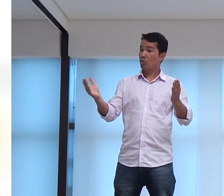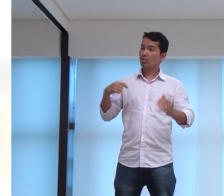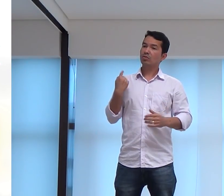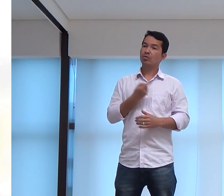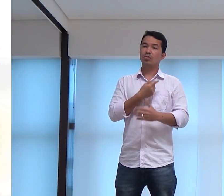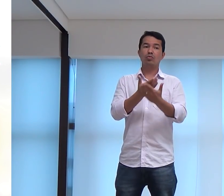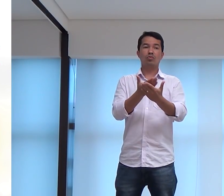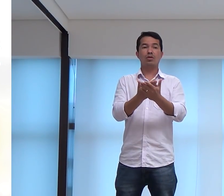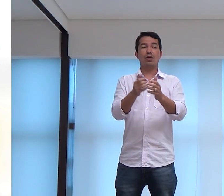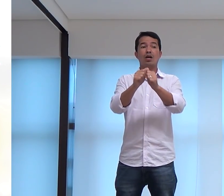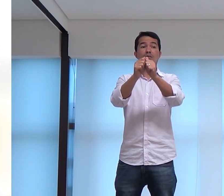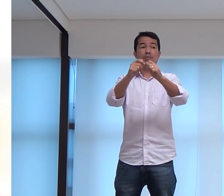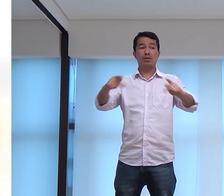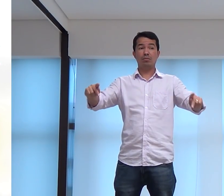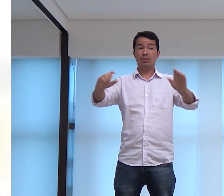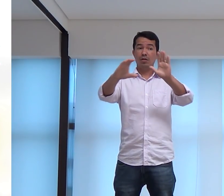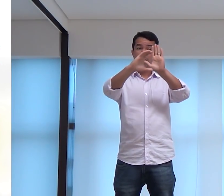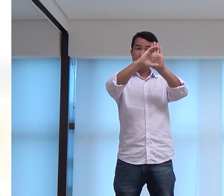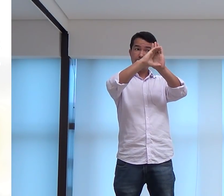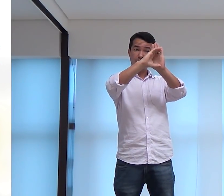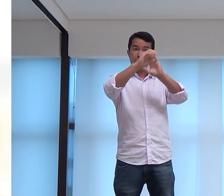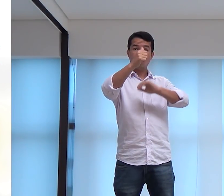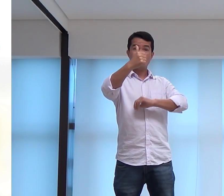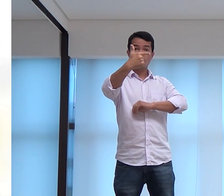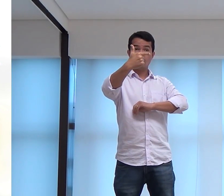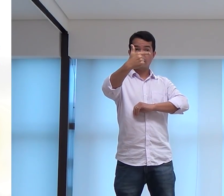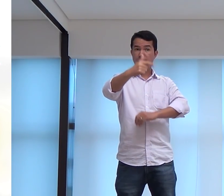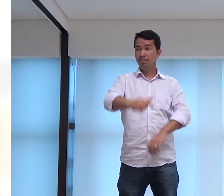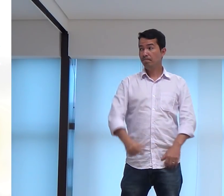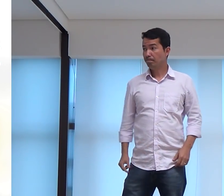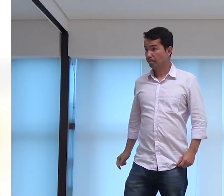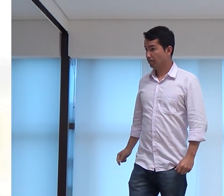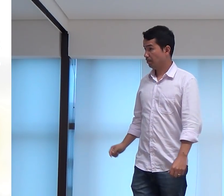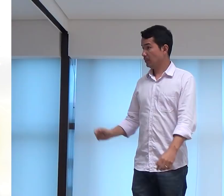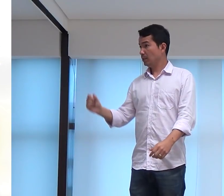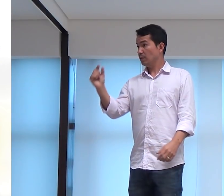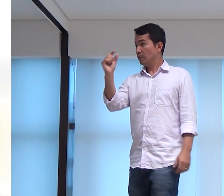Tudo bem? Então vamos estudar Apocalipse, capítulo 2.